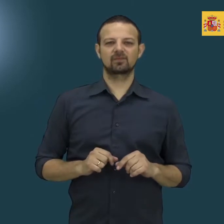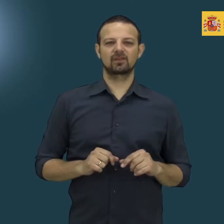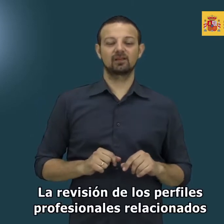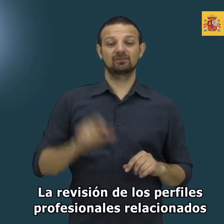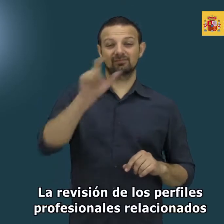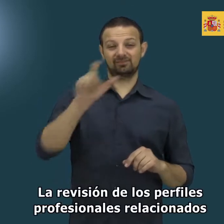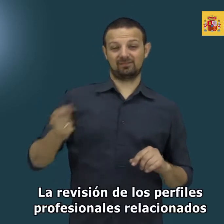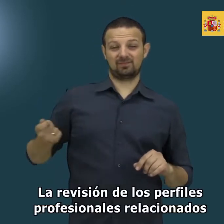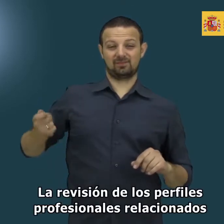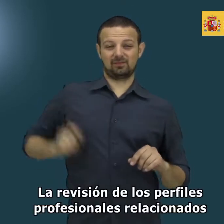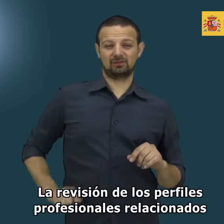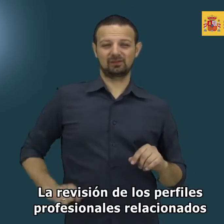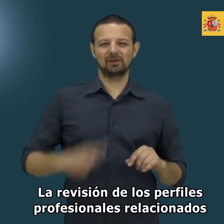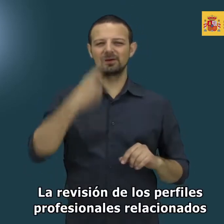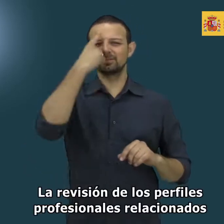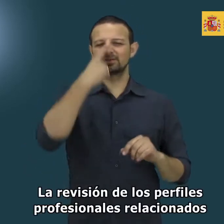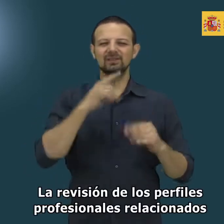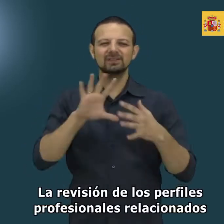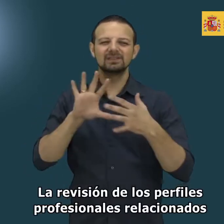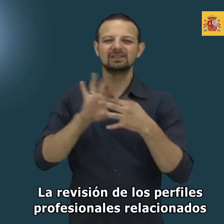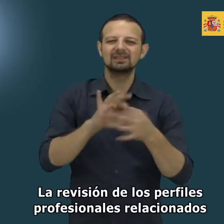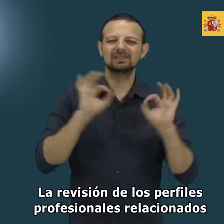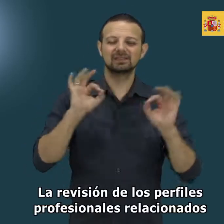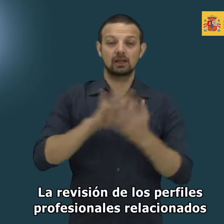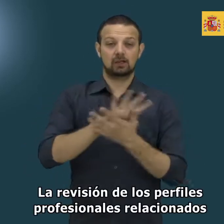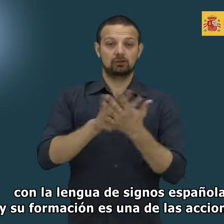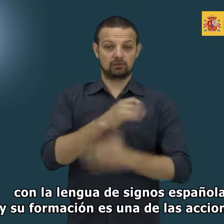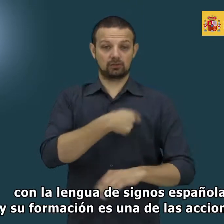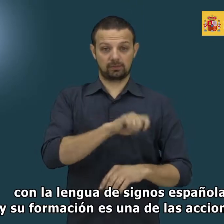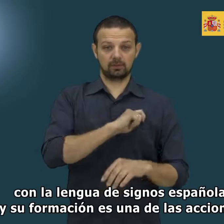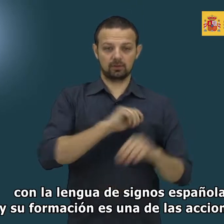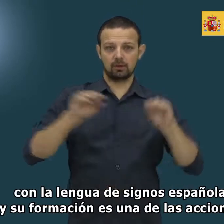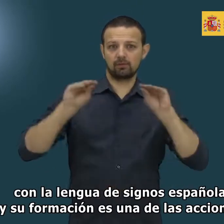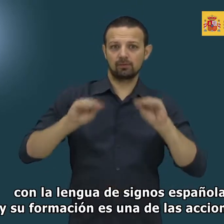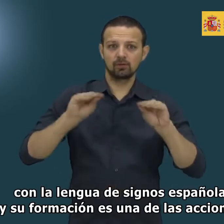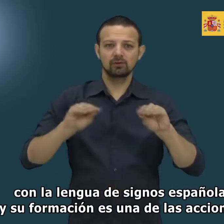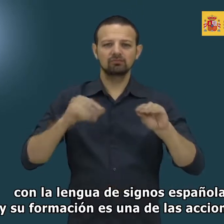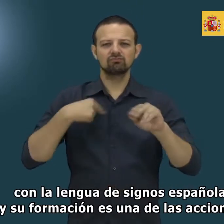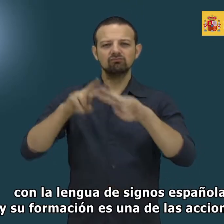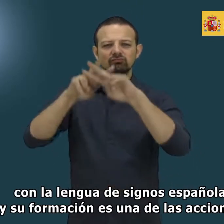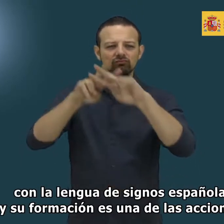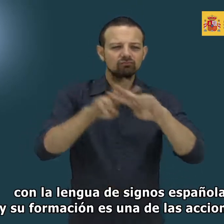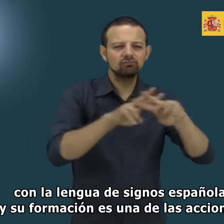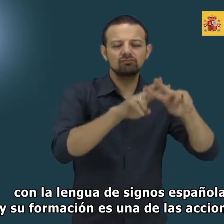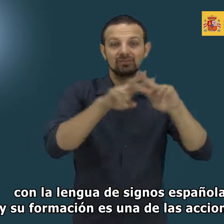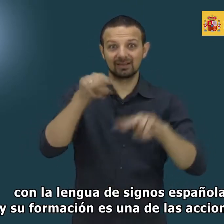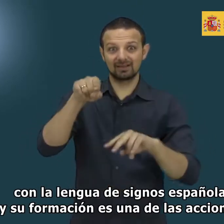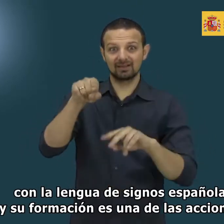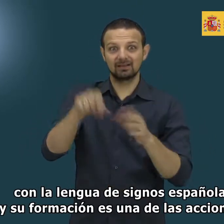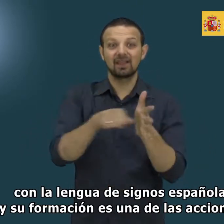La revisión de los perfiles profesionales relacionados con la lengua de signos española y su formación es una de